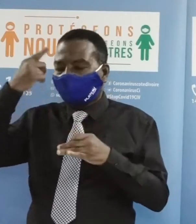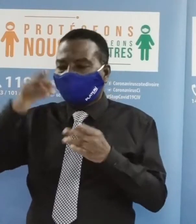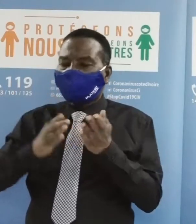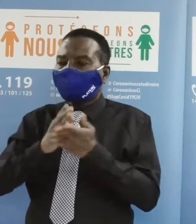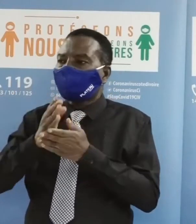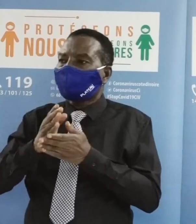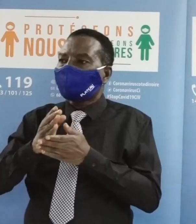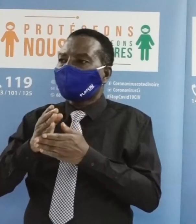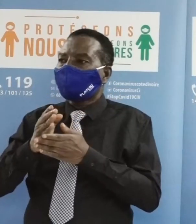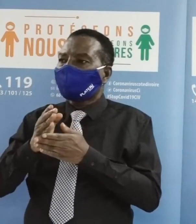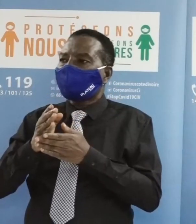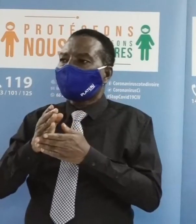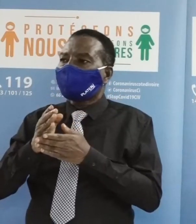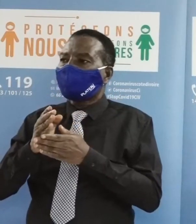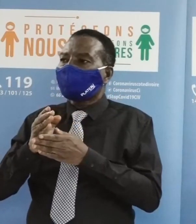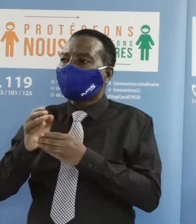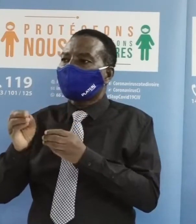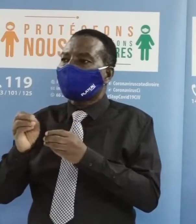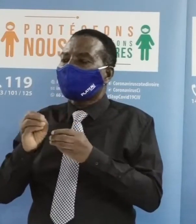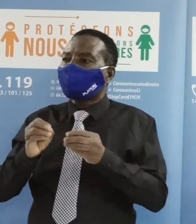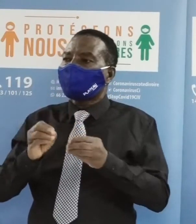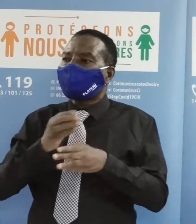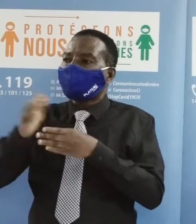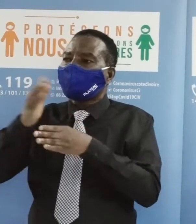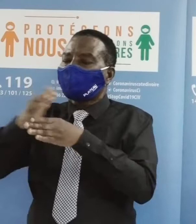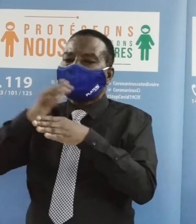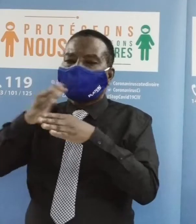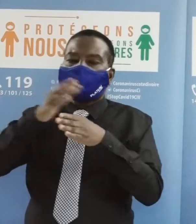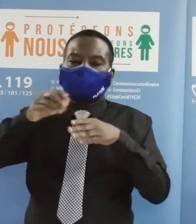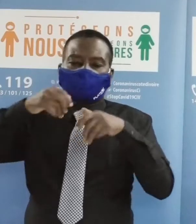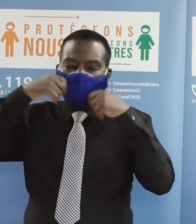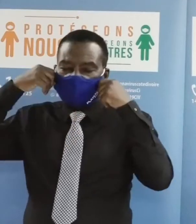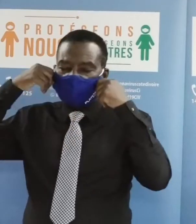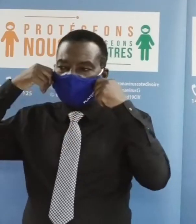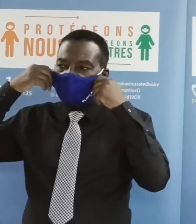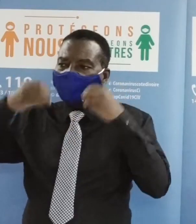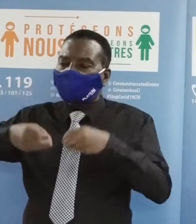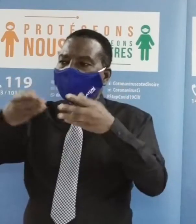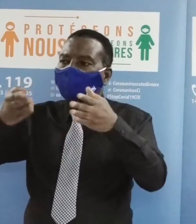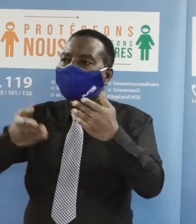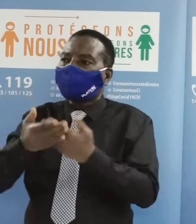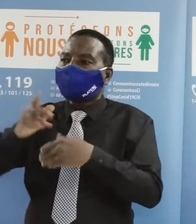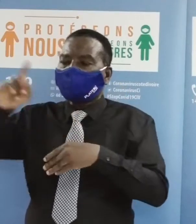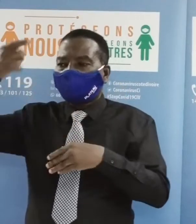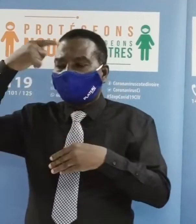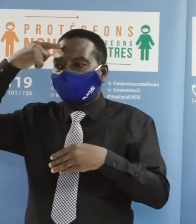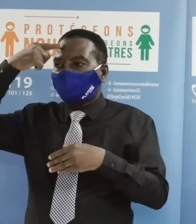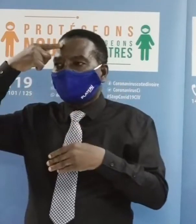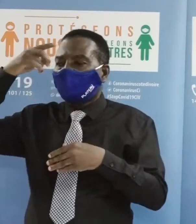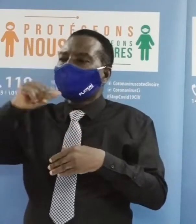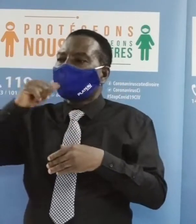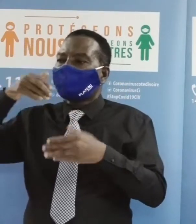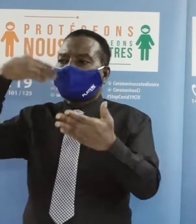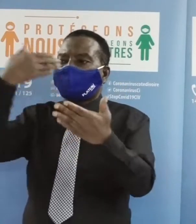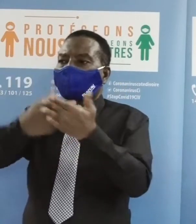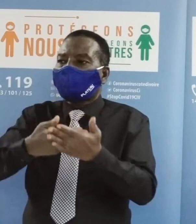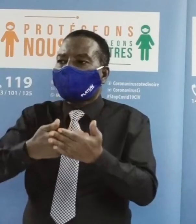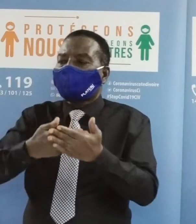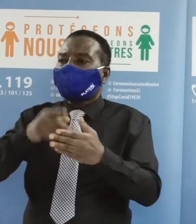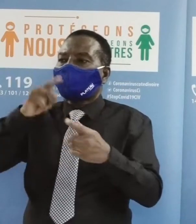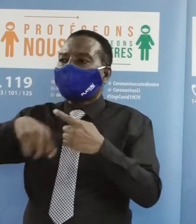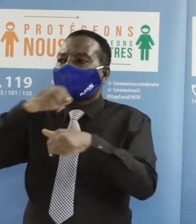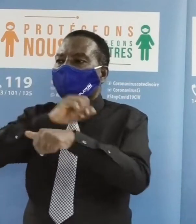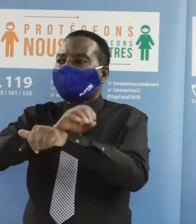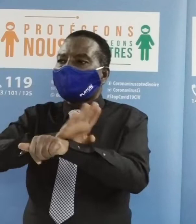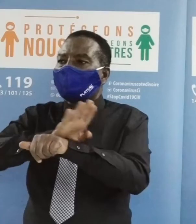l'opération des discussions des masques offert par le gouvernement n'est pas encore arrivé à